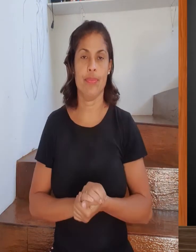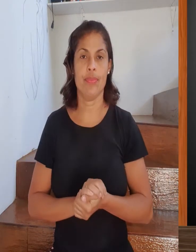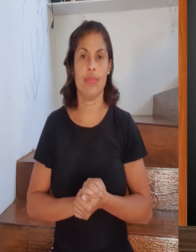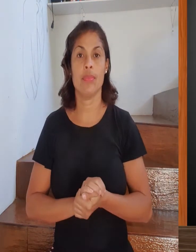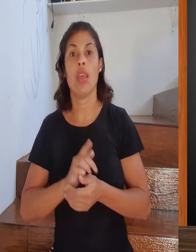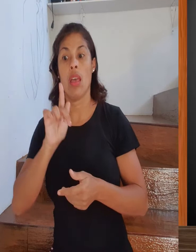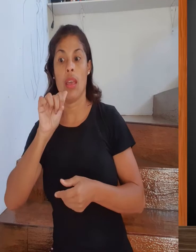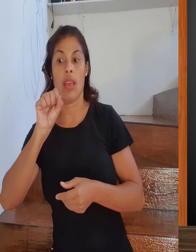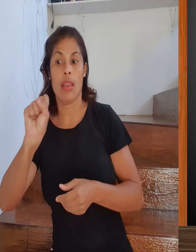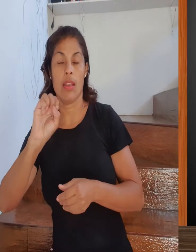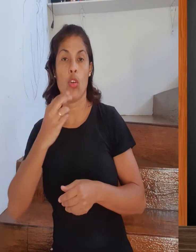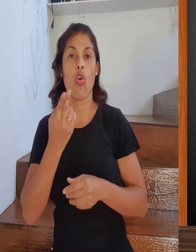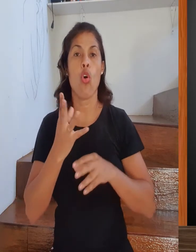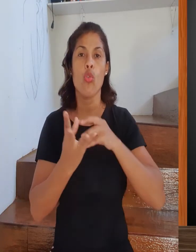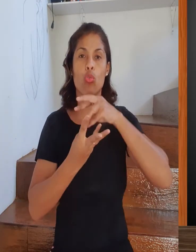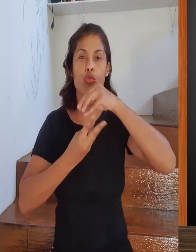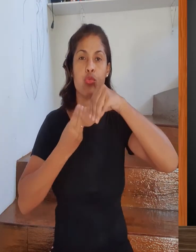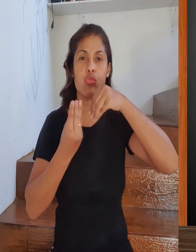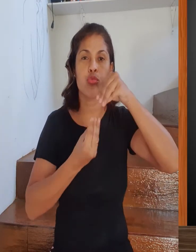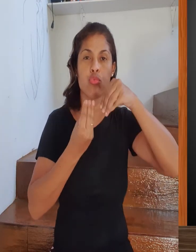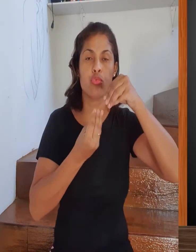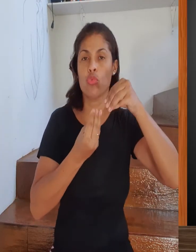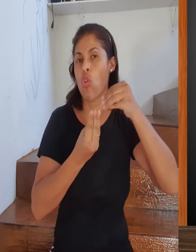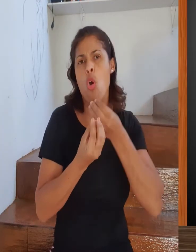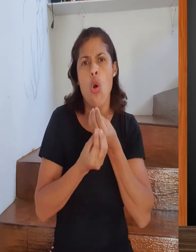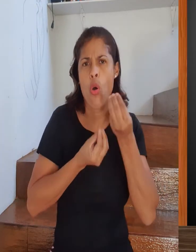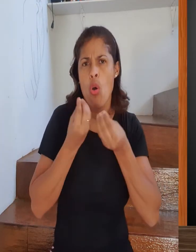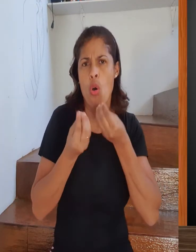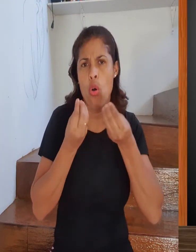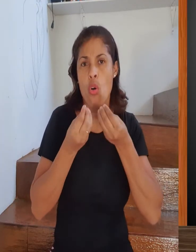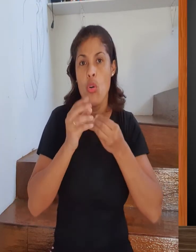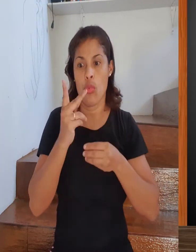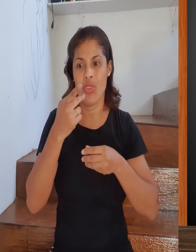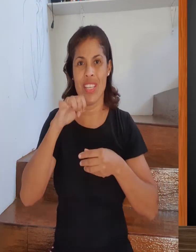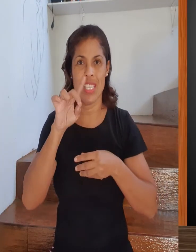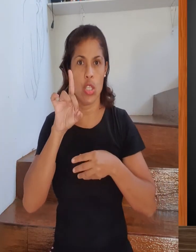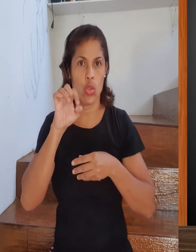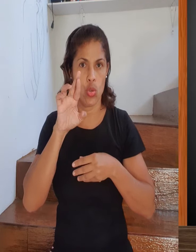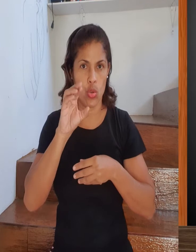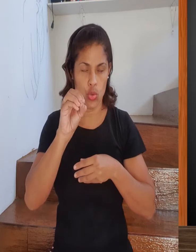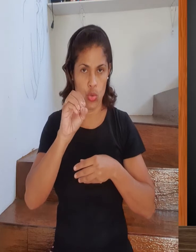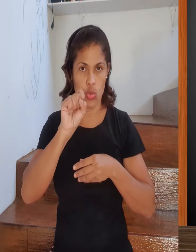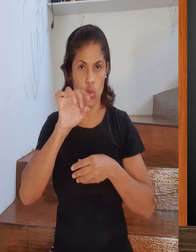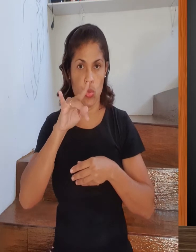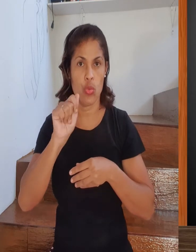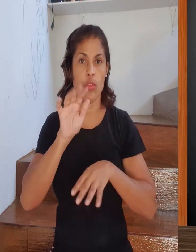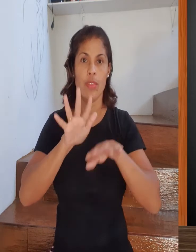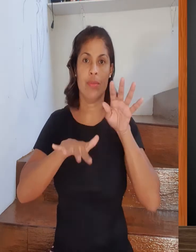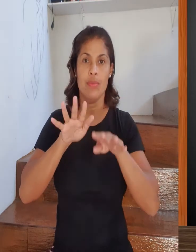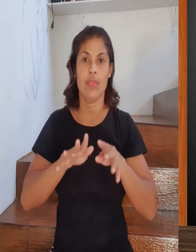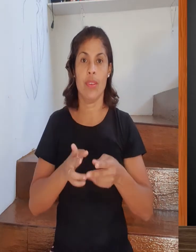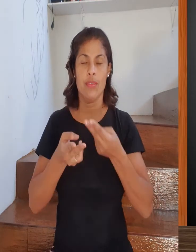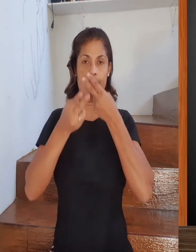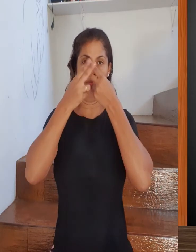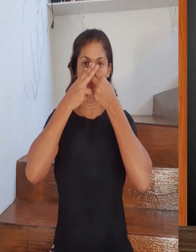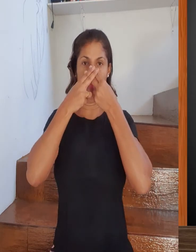Quando se trata de gases e substâncias voláteis, essas substâncias, quando hidrossolúveis, são parcialmente